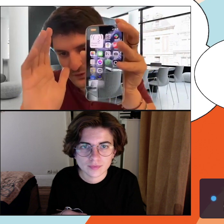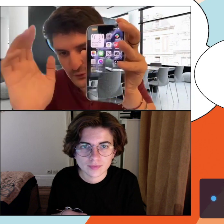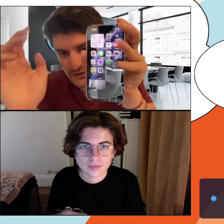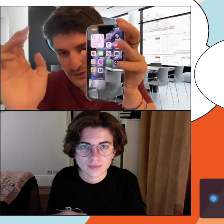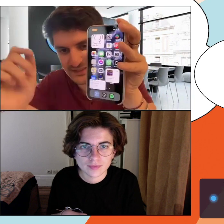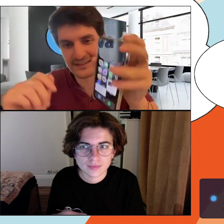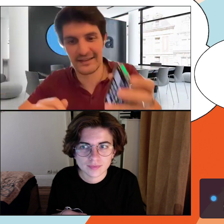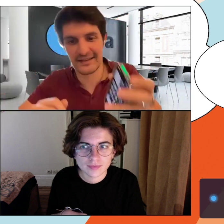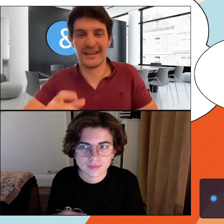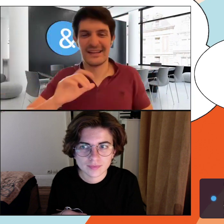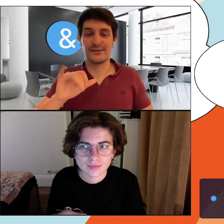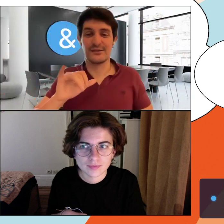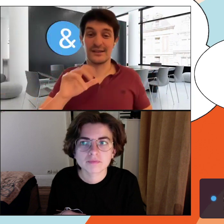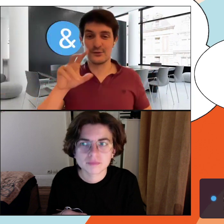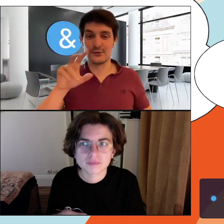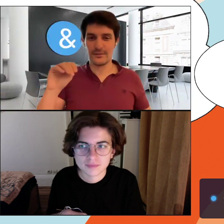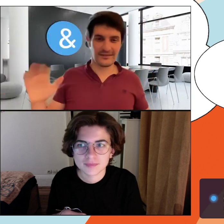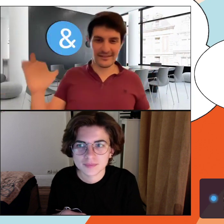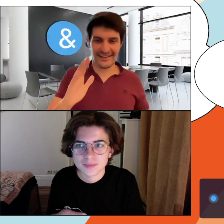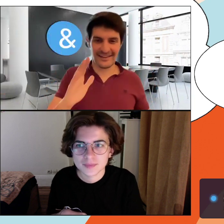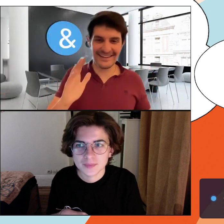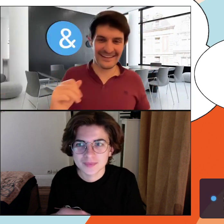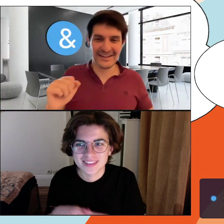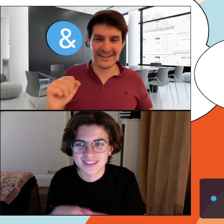dis. Je faisais Zoom.